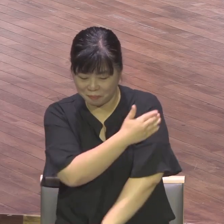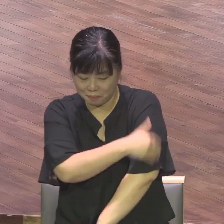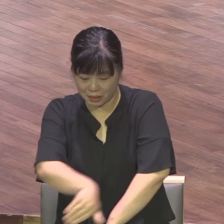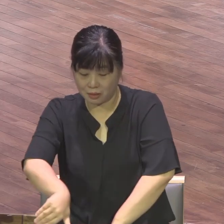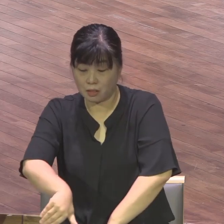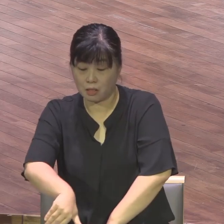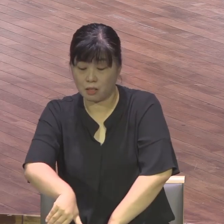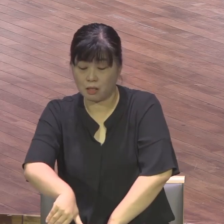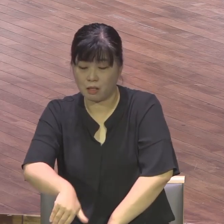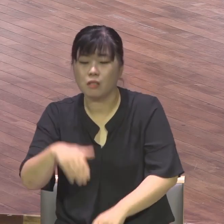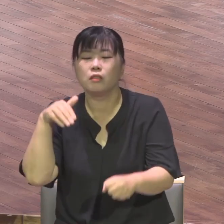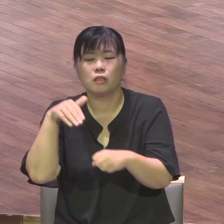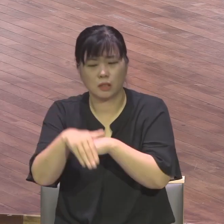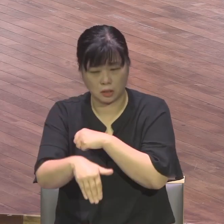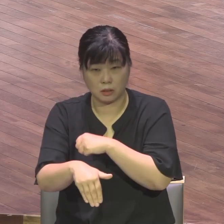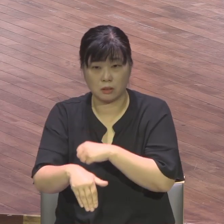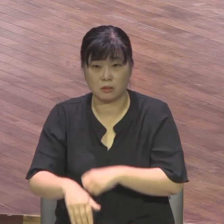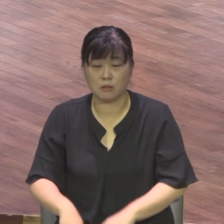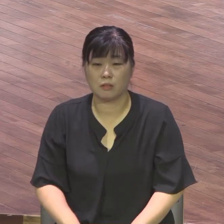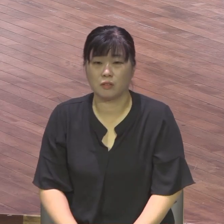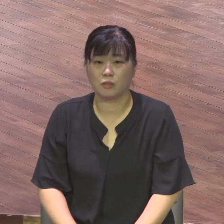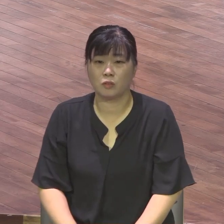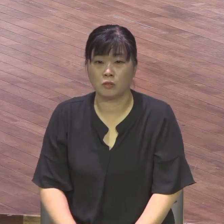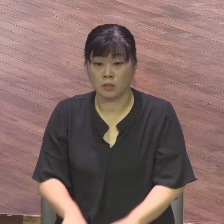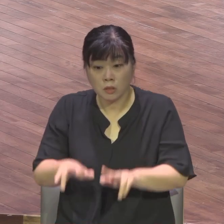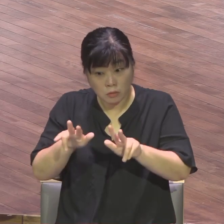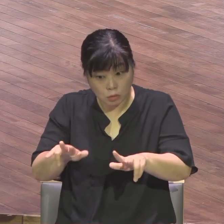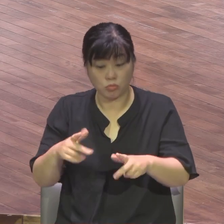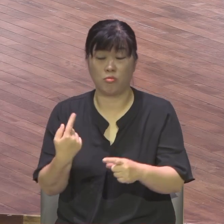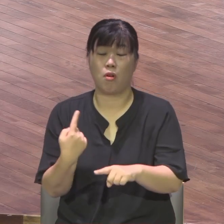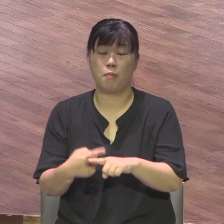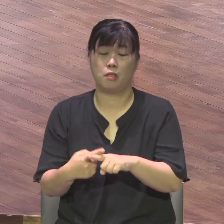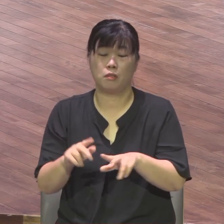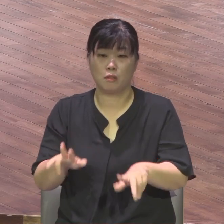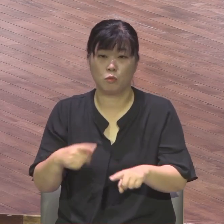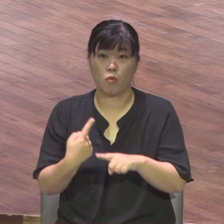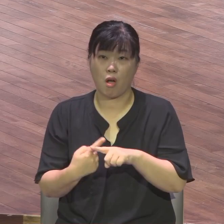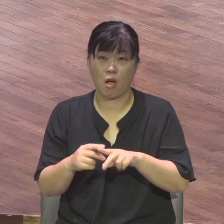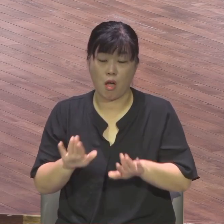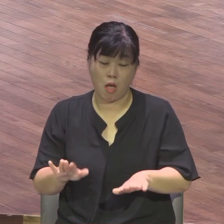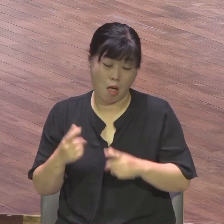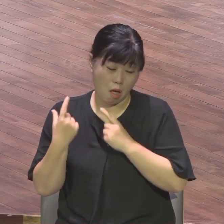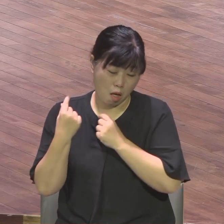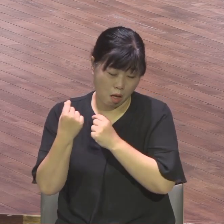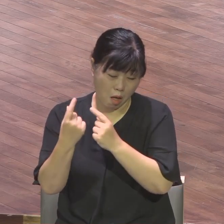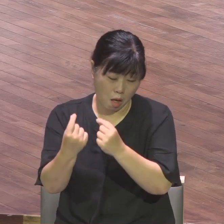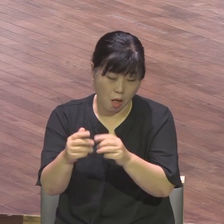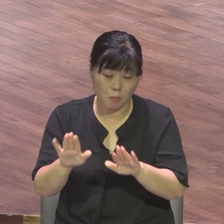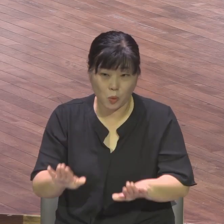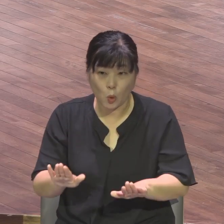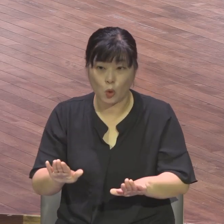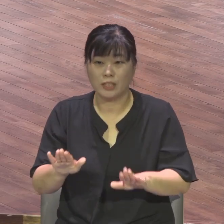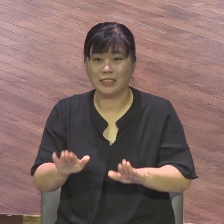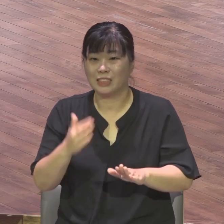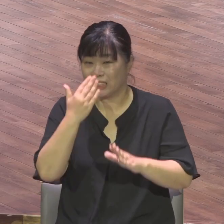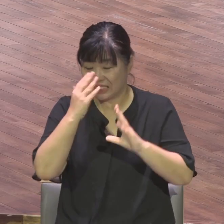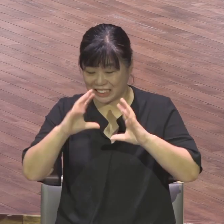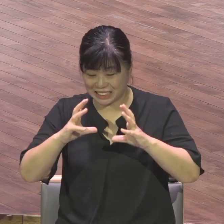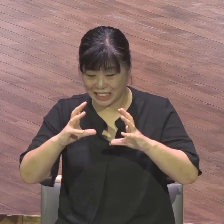놀랍지요. 지금도 마찬가지. 지금도 성지순례에 가보면 유대인들 자기들 위에는